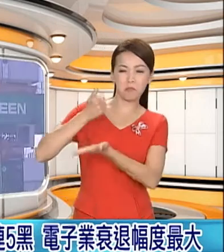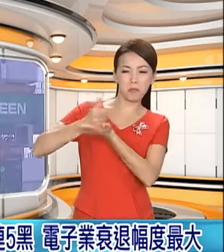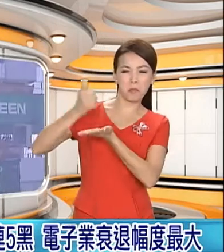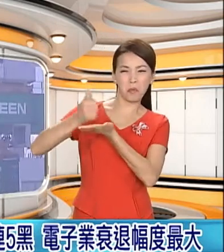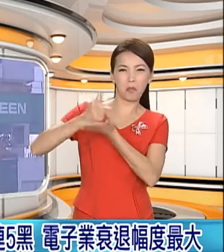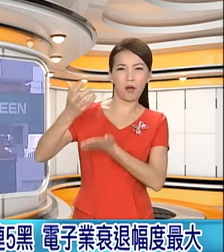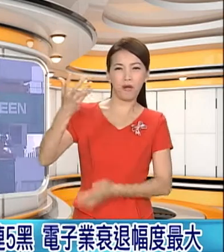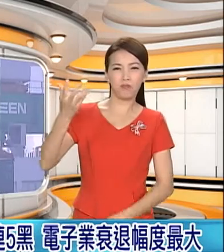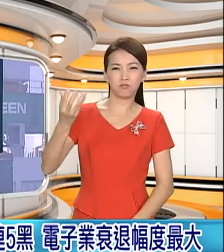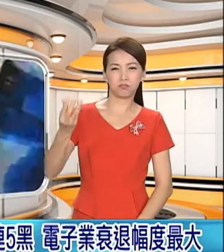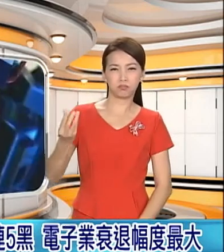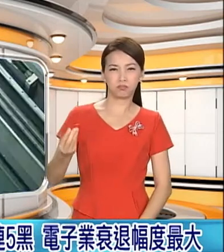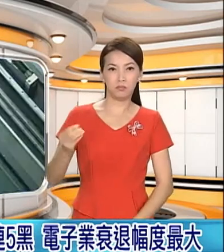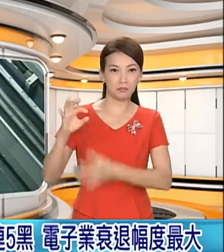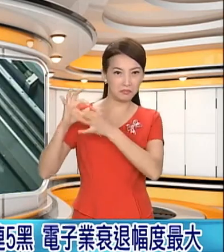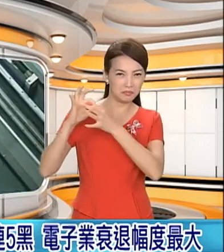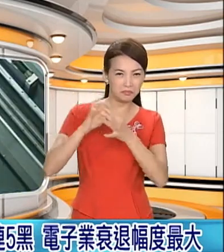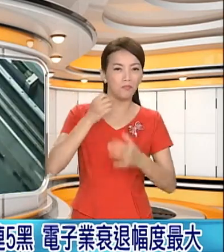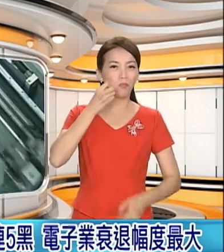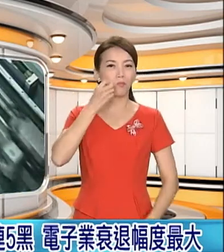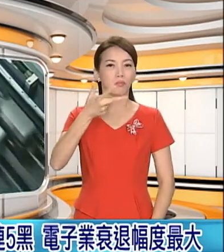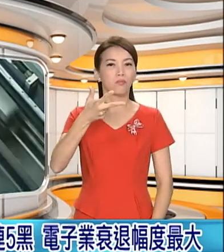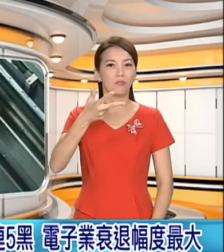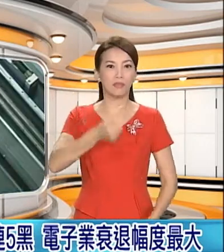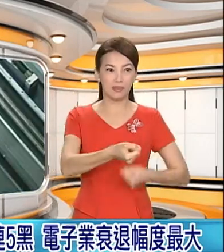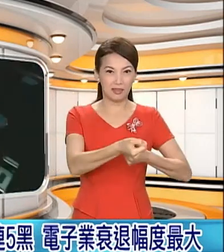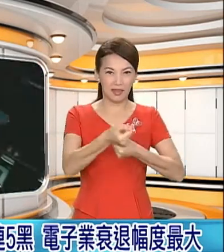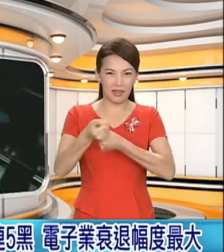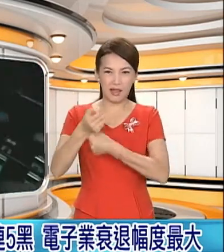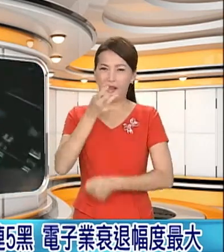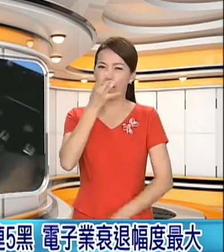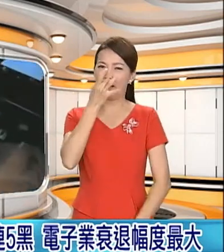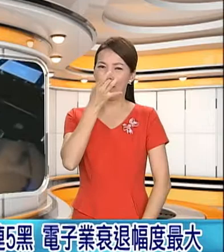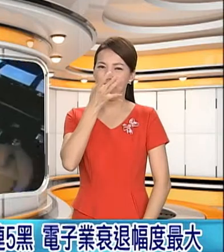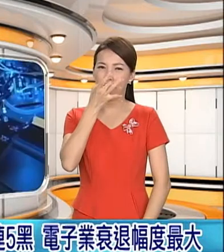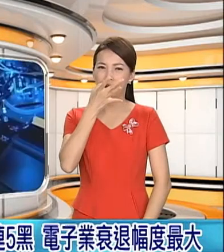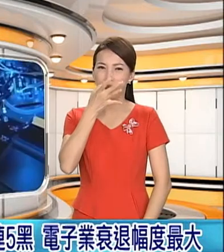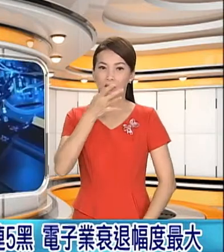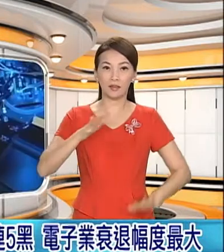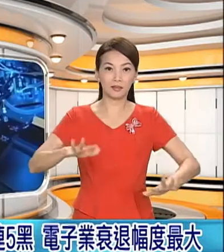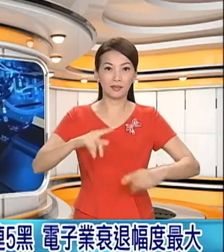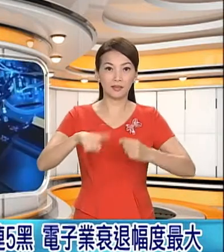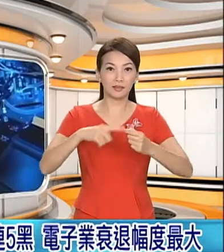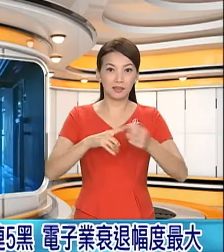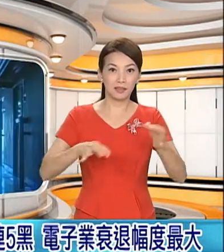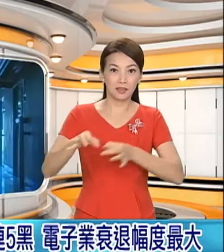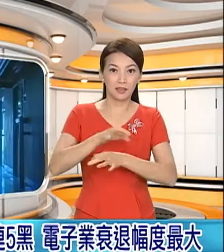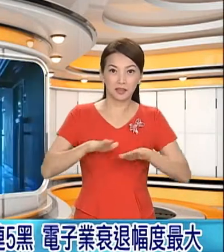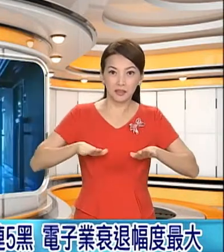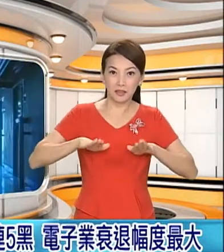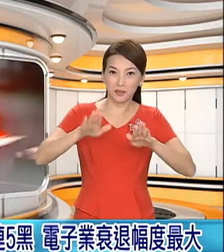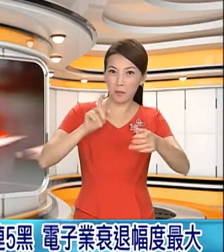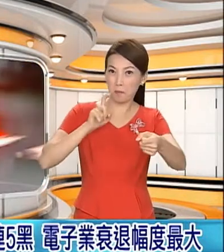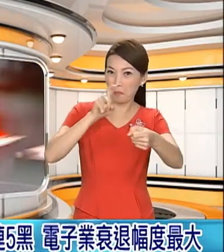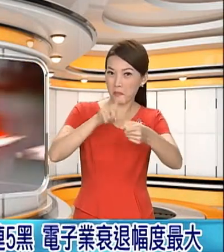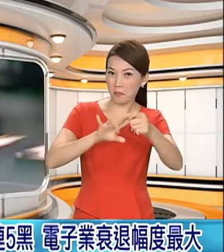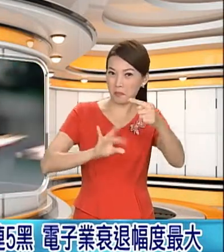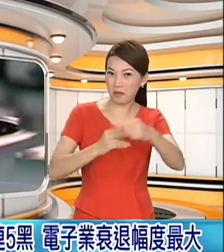国内出口连续七个月衰退，今年经济成长率保二破功。经济部公